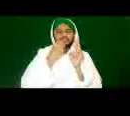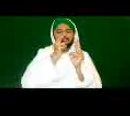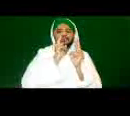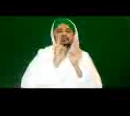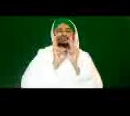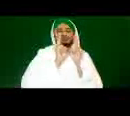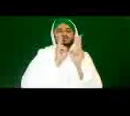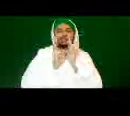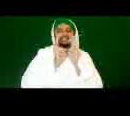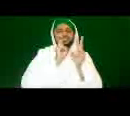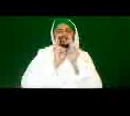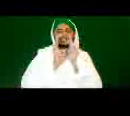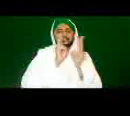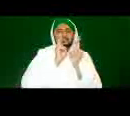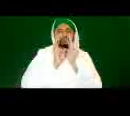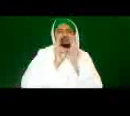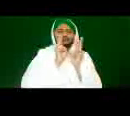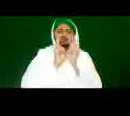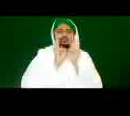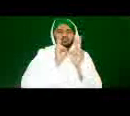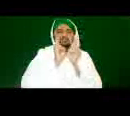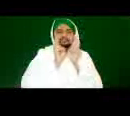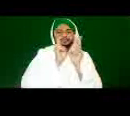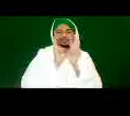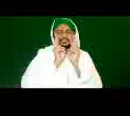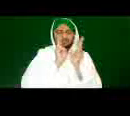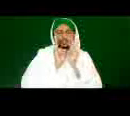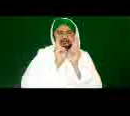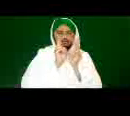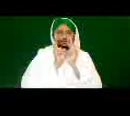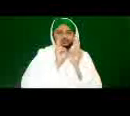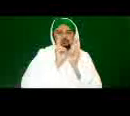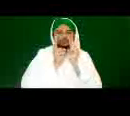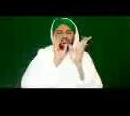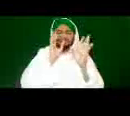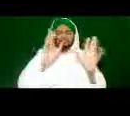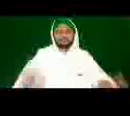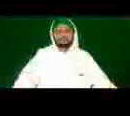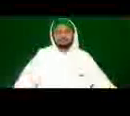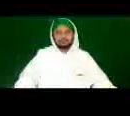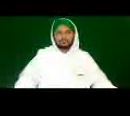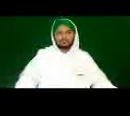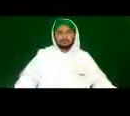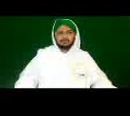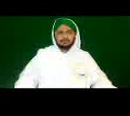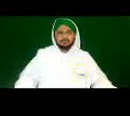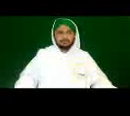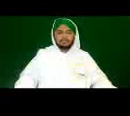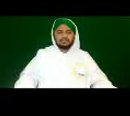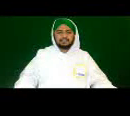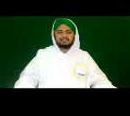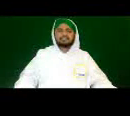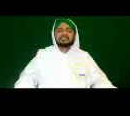گے تو بات آتی جاتی ہے یوں، تو یہ ہو گیا گفتگو کا اشارہ. اب ہے